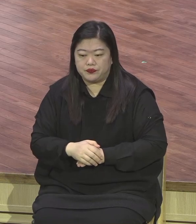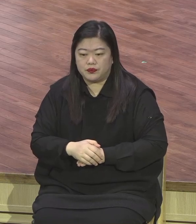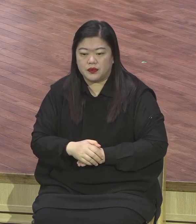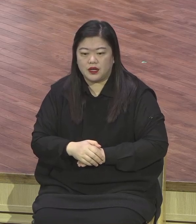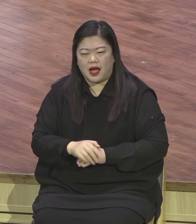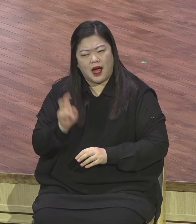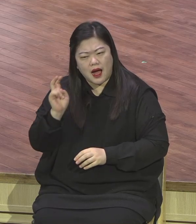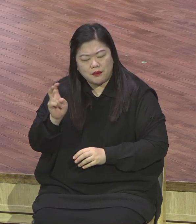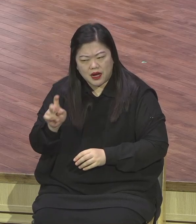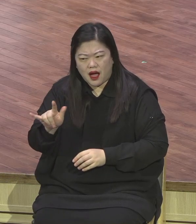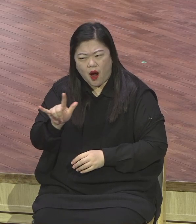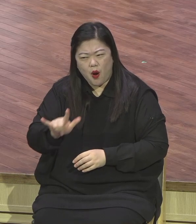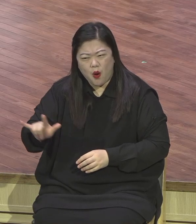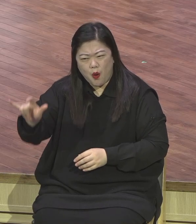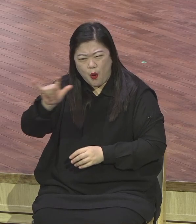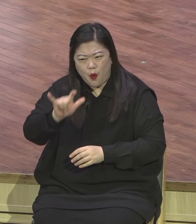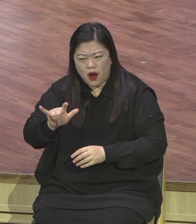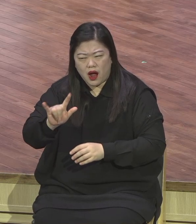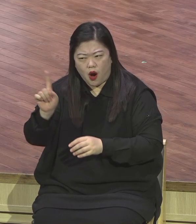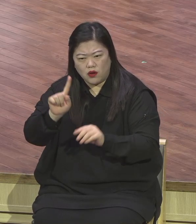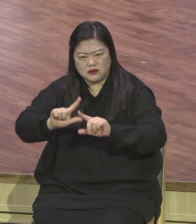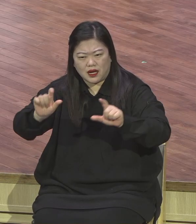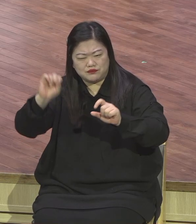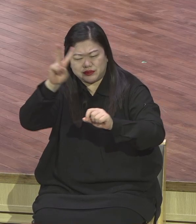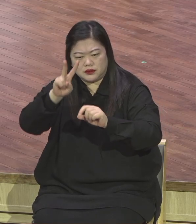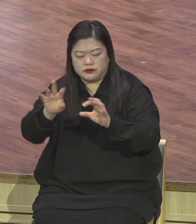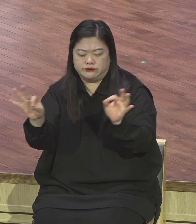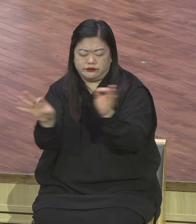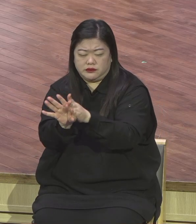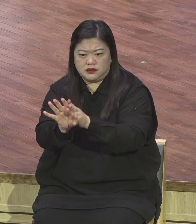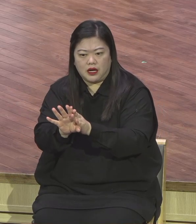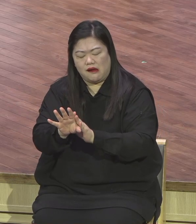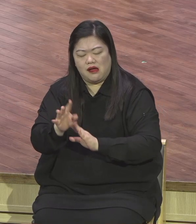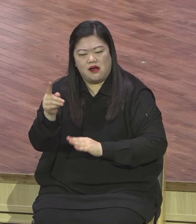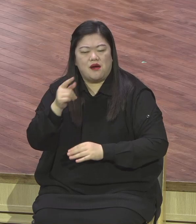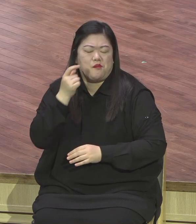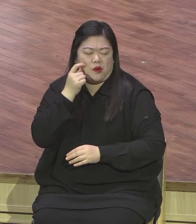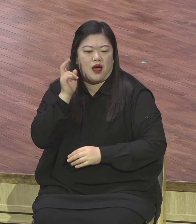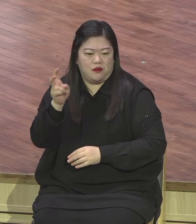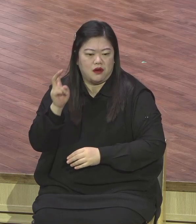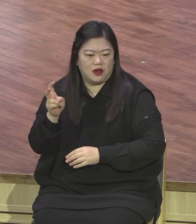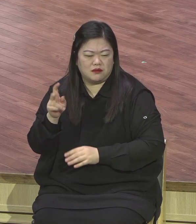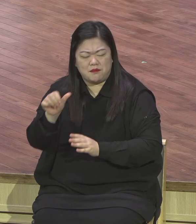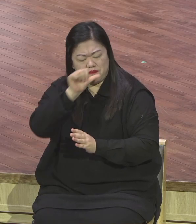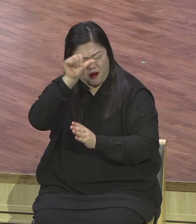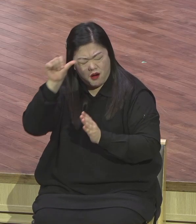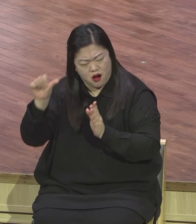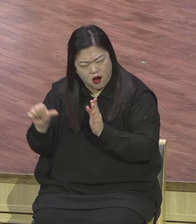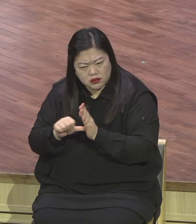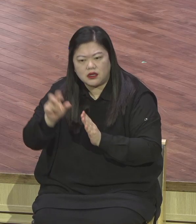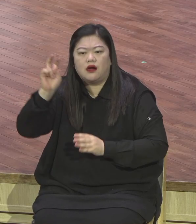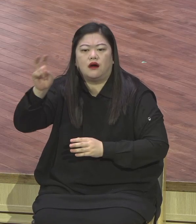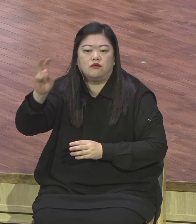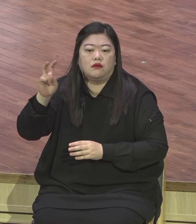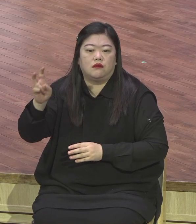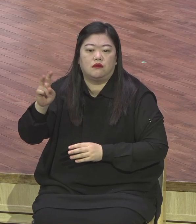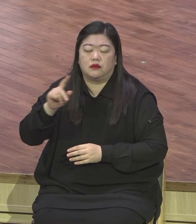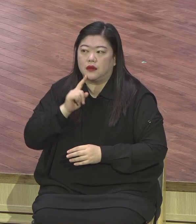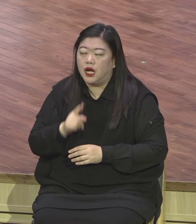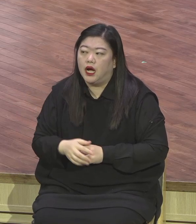함께 가야 될 것이다 라고 한다고 하면 앞으로 이 문화는 완전히 이제는 그야말로